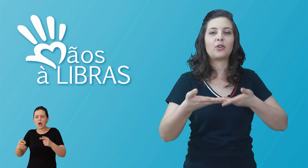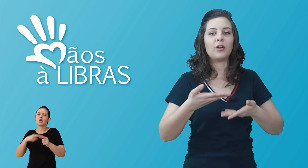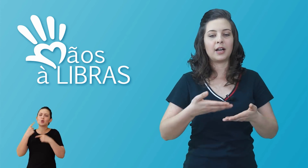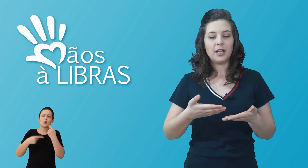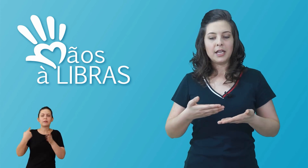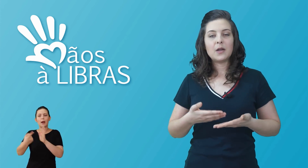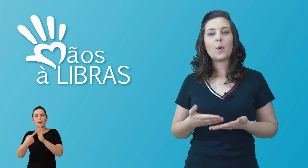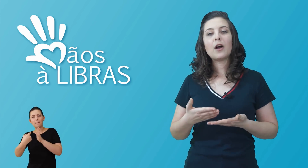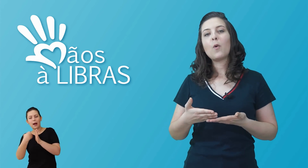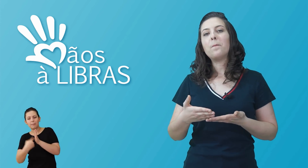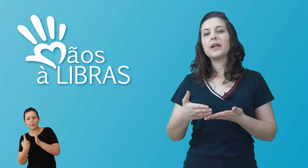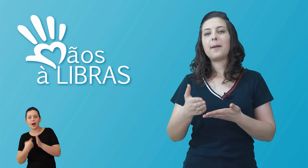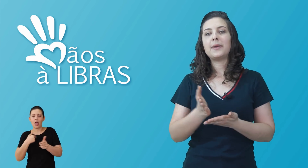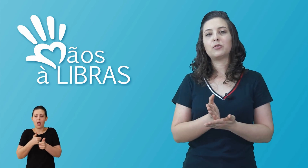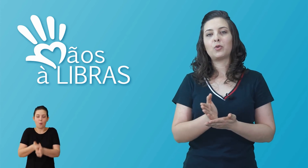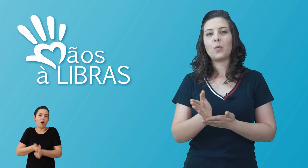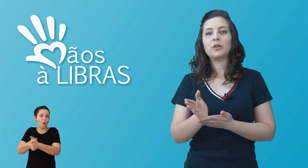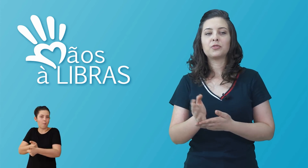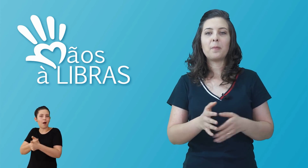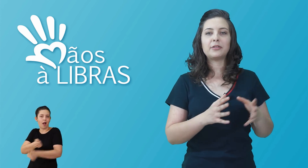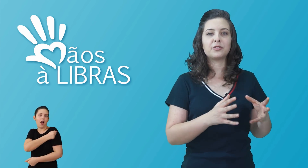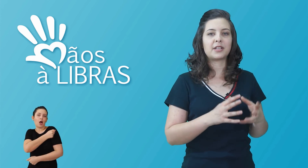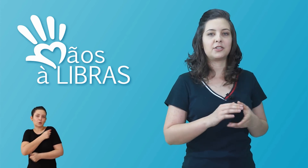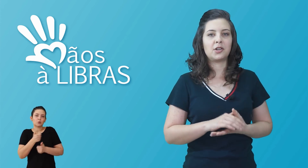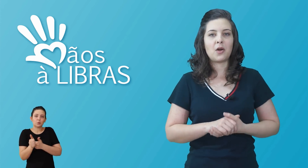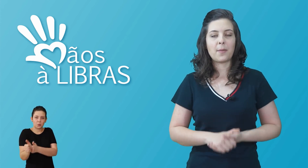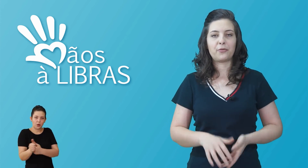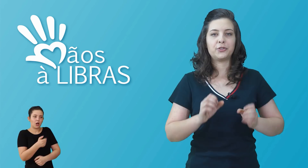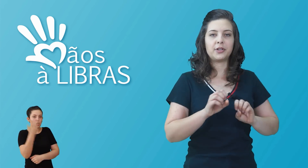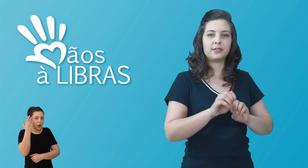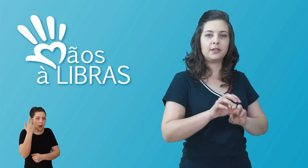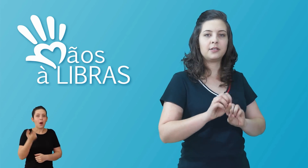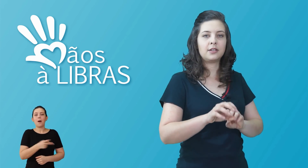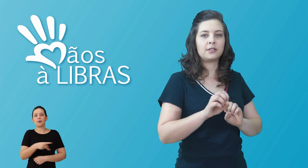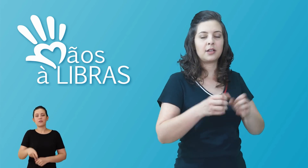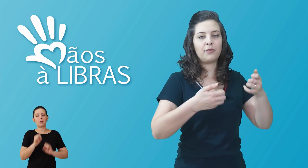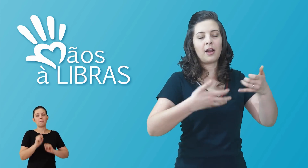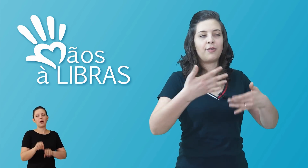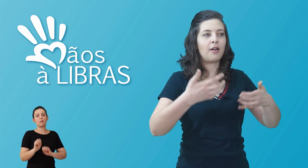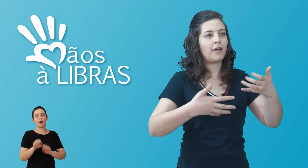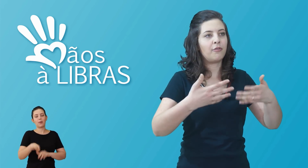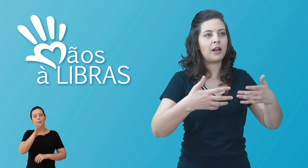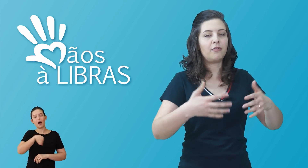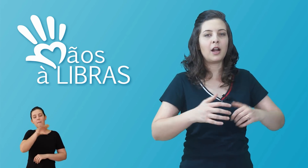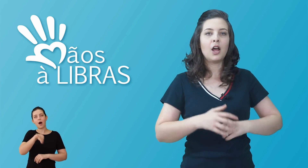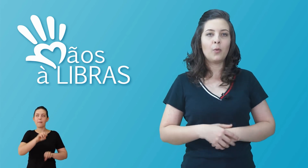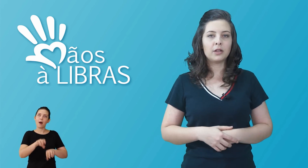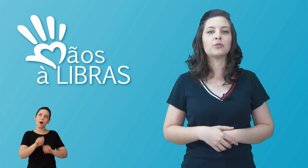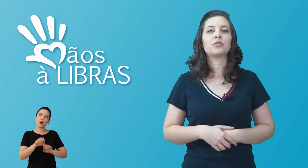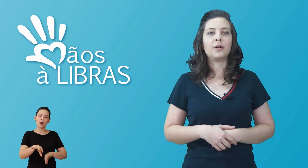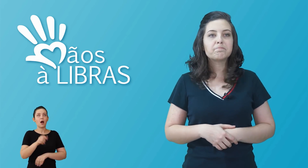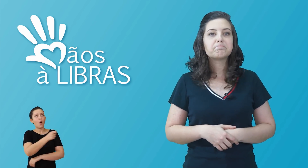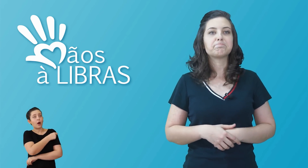essa troca e o acompanhamento com o aluno. Então o método tradicional professor ensina, fala,